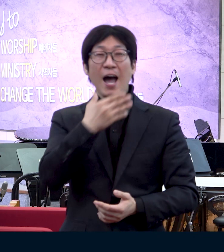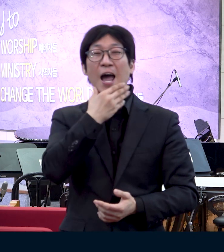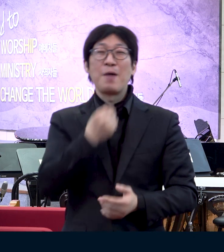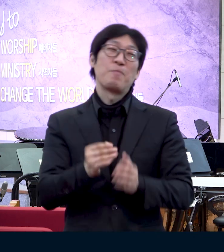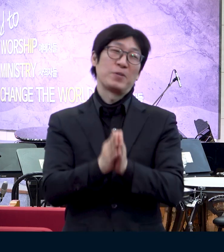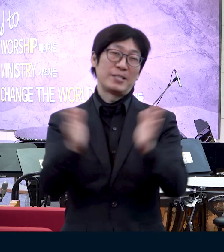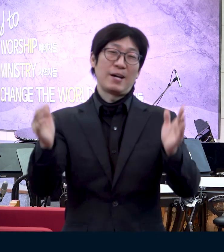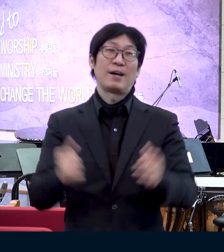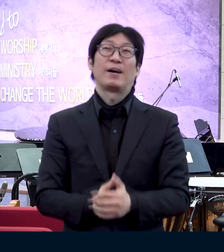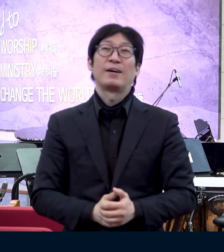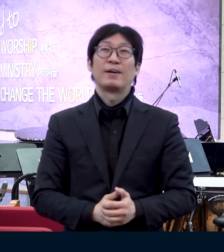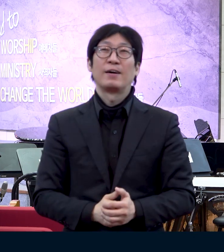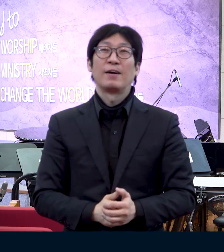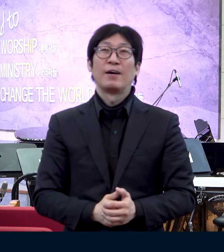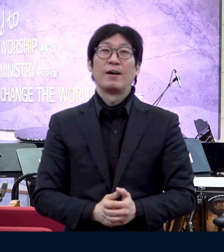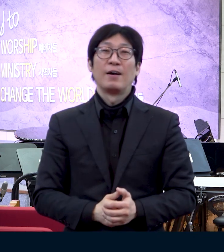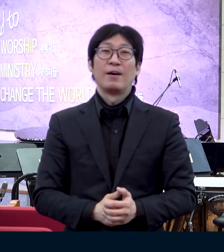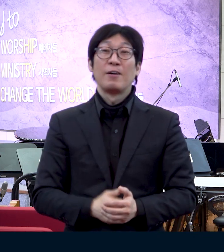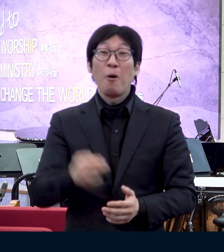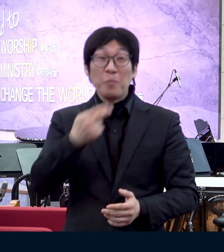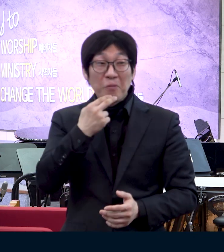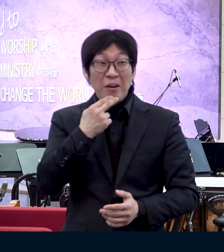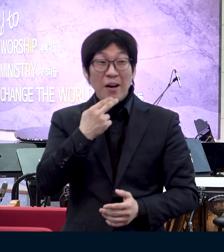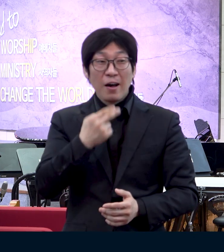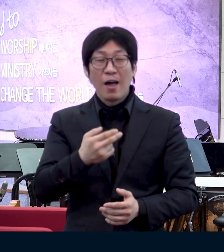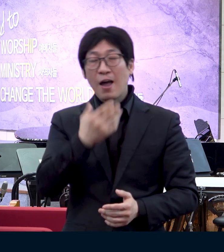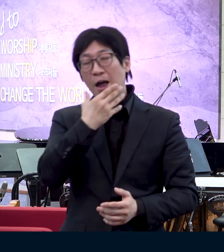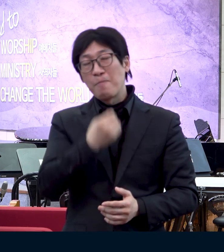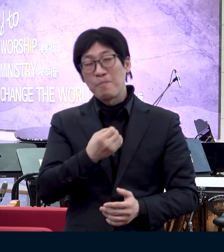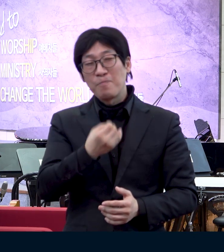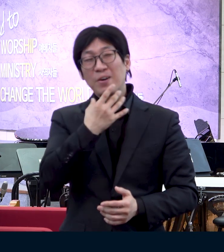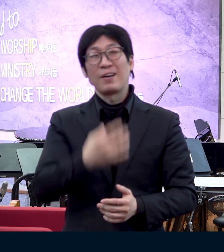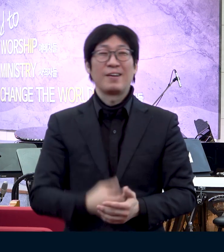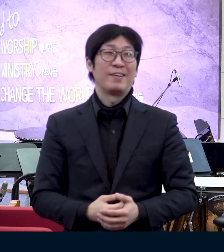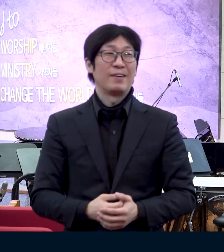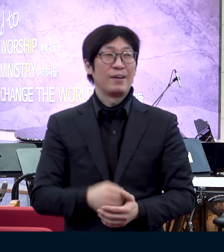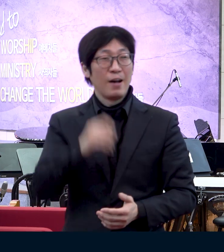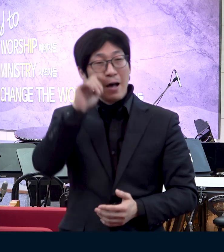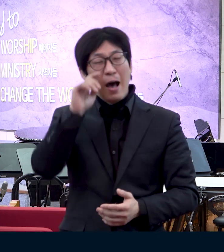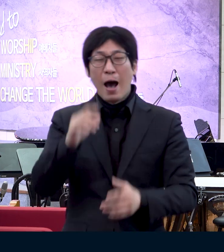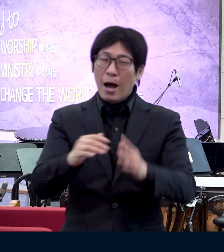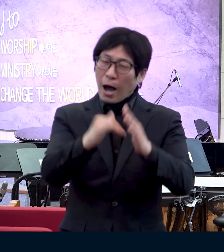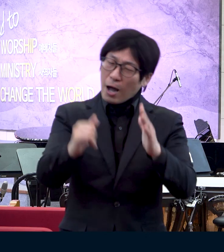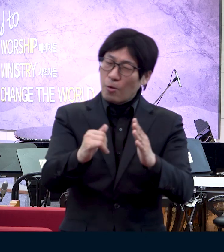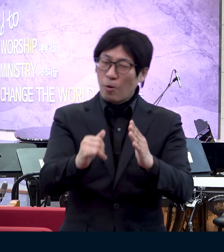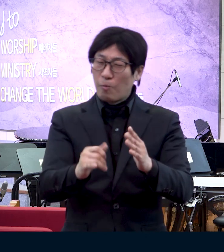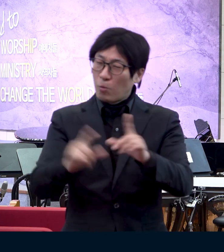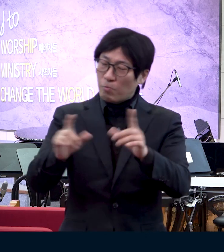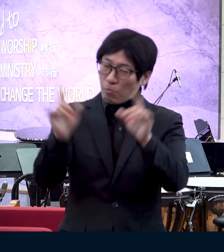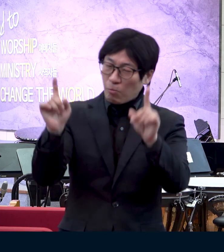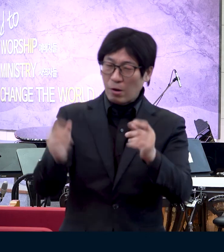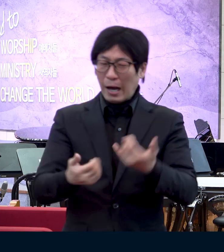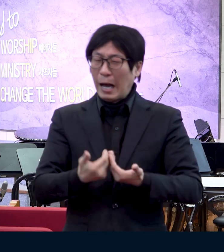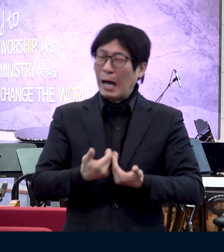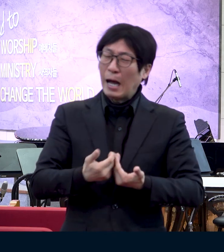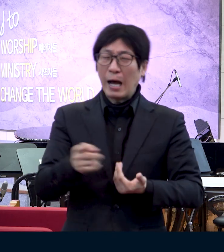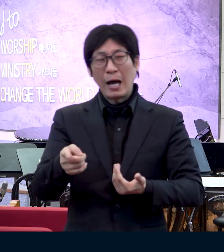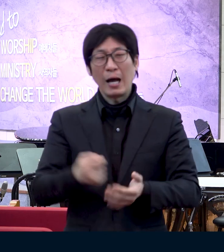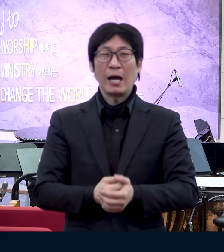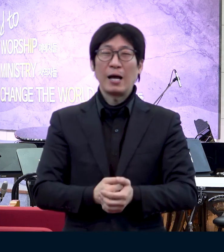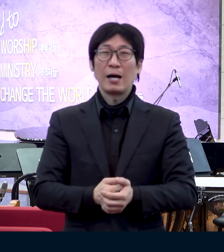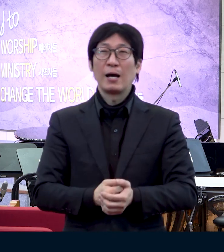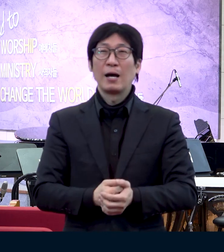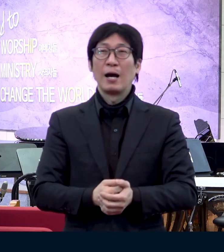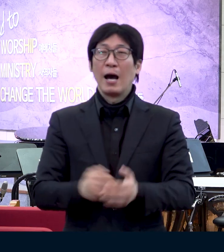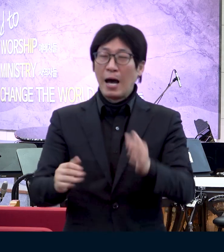그래야. 아니면 절대 행복할 수가 없어요. 가족과 갈등하면서 어떻게 행복합니까?